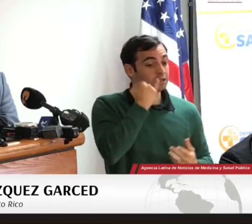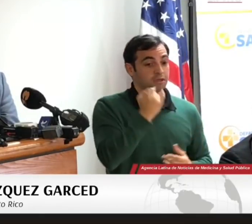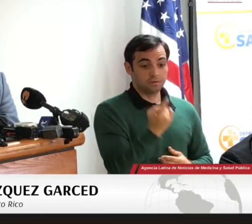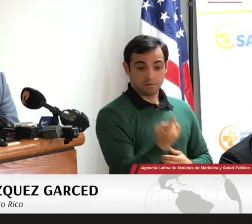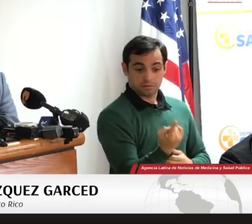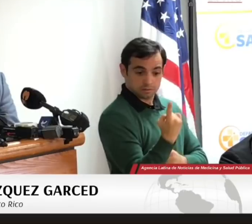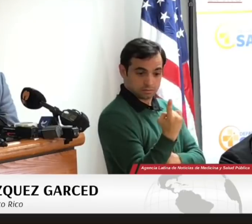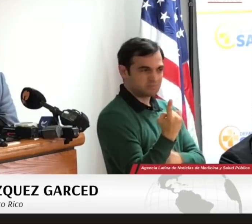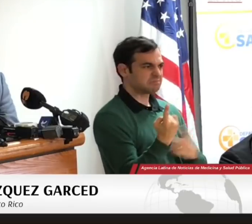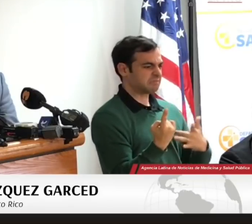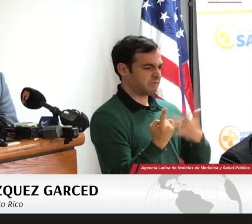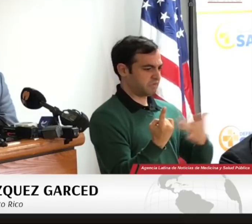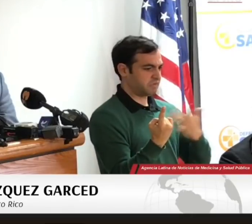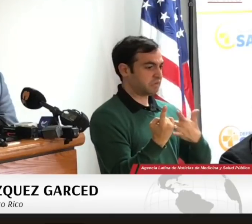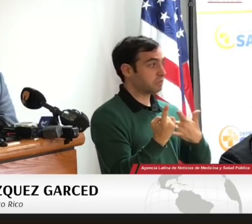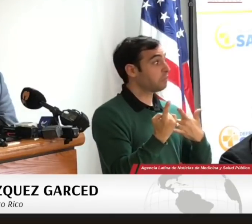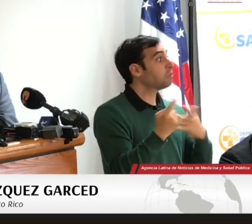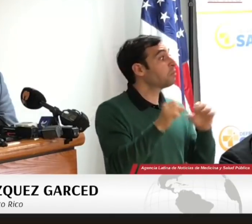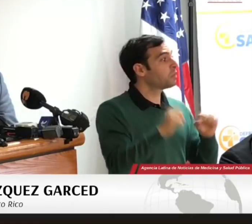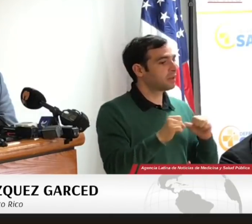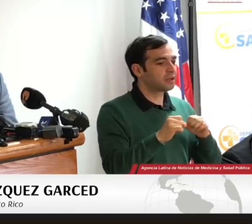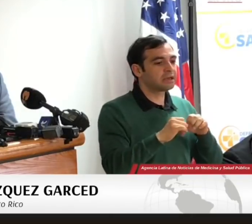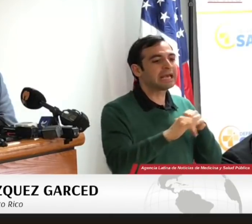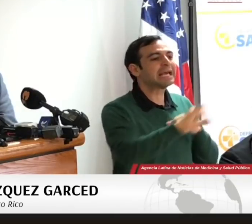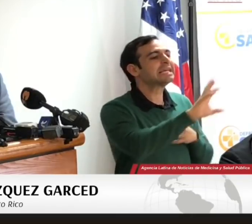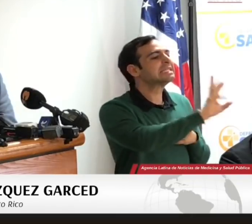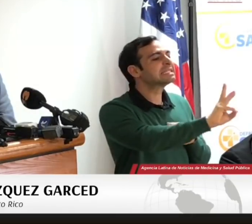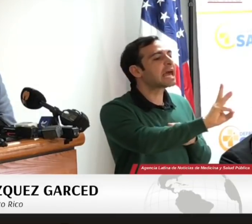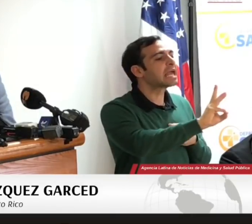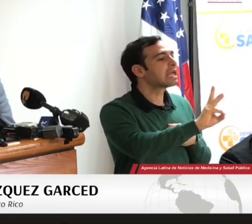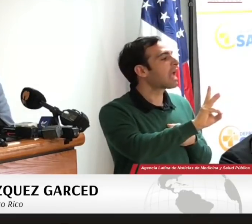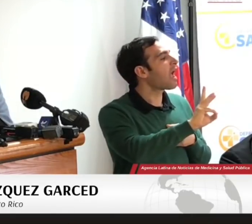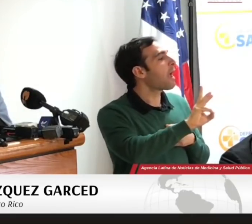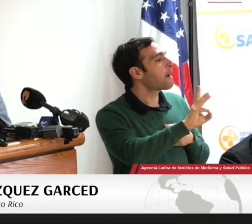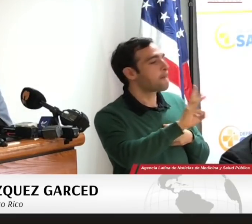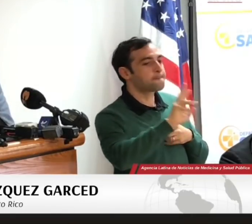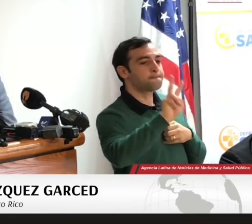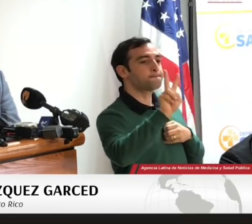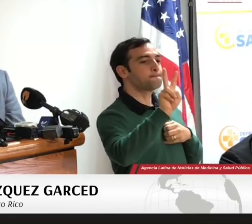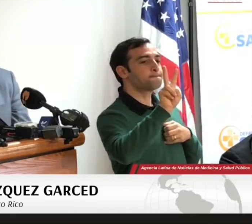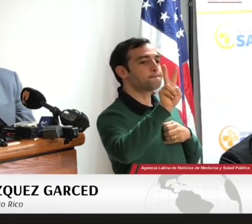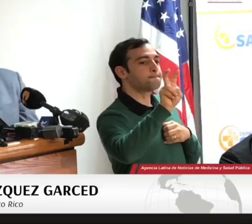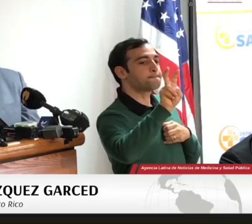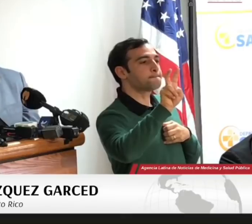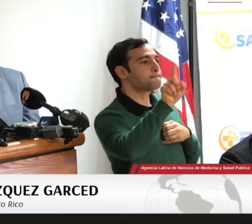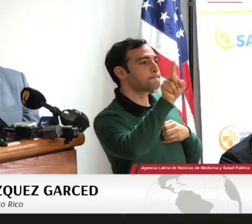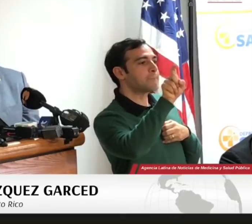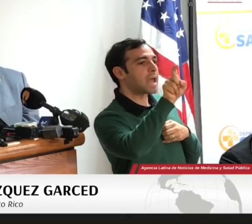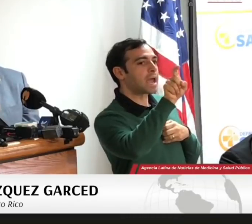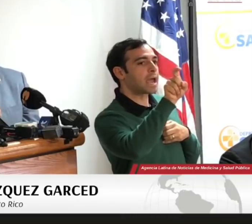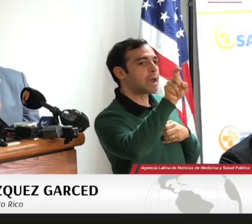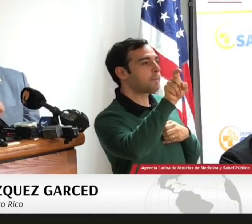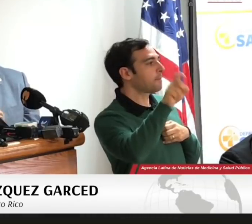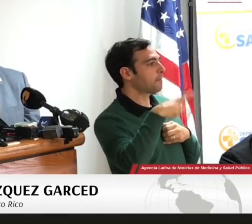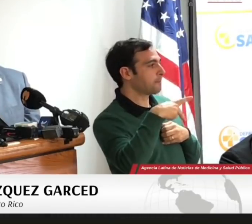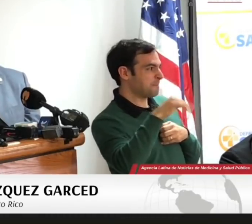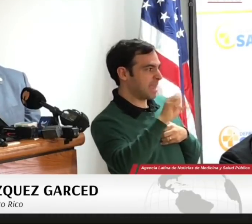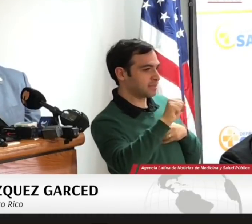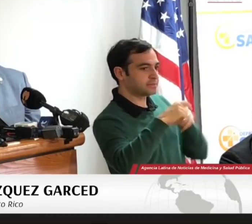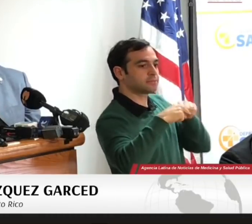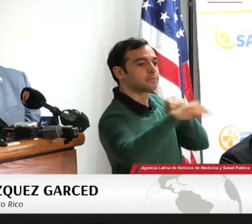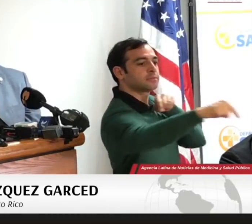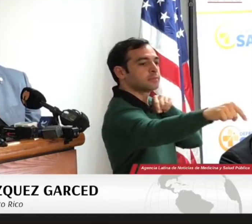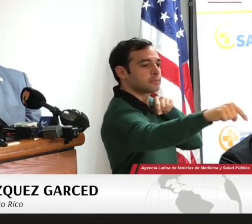puede ser 6 pies hacia adelante, hacia los lados o hacia atrás. En el caso del panameño que estaba en la línea